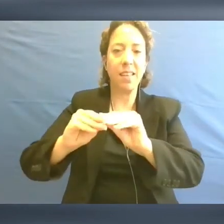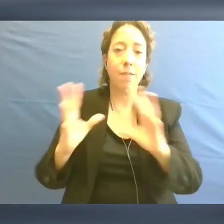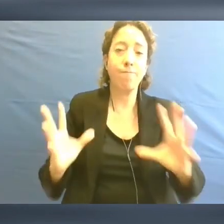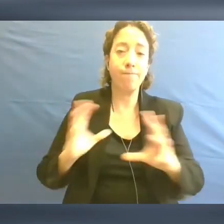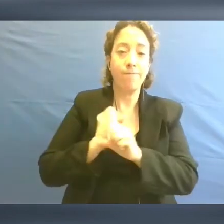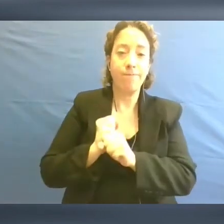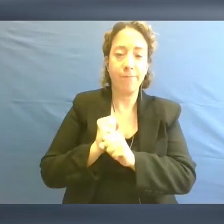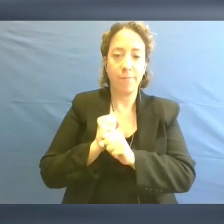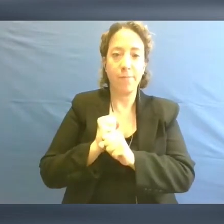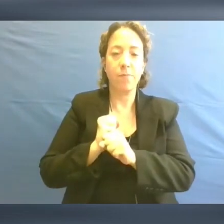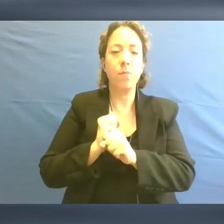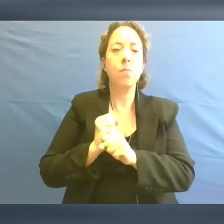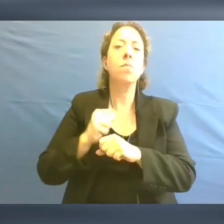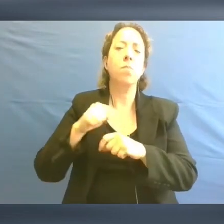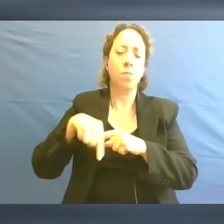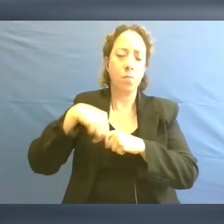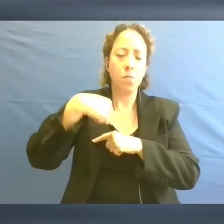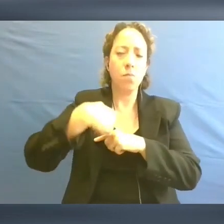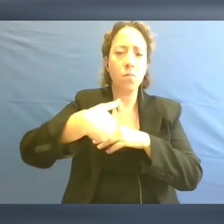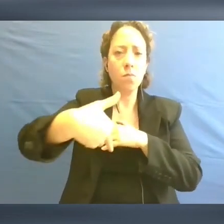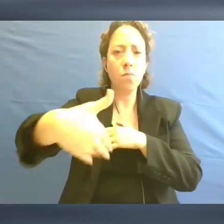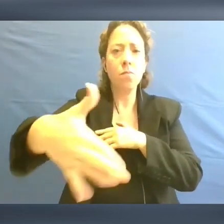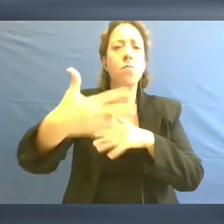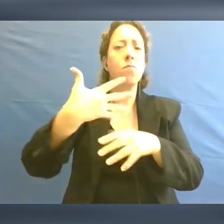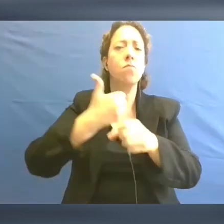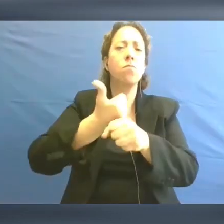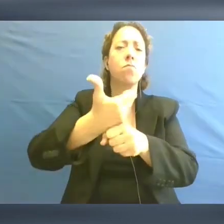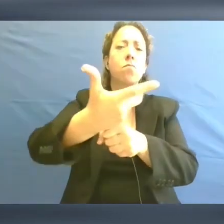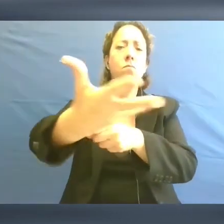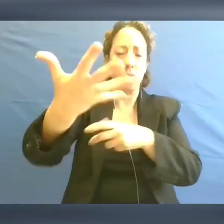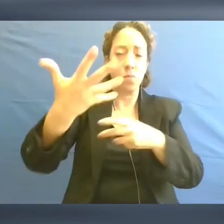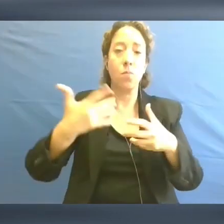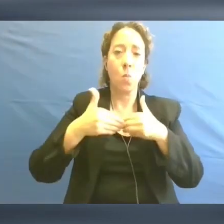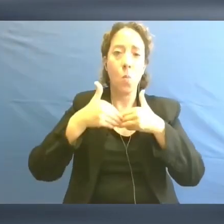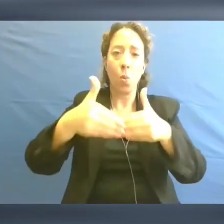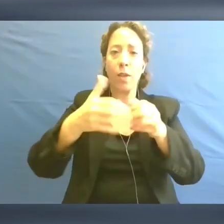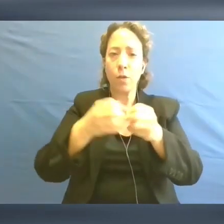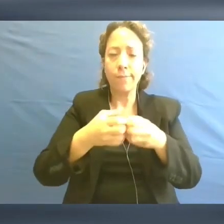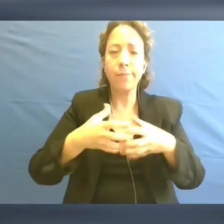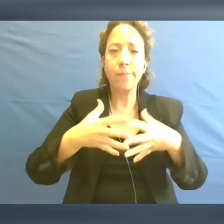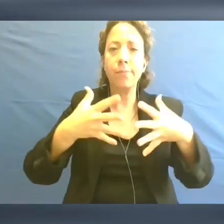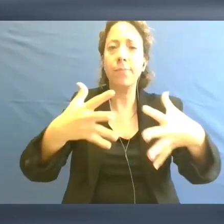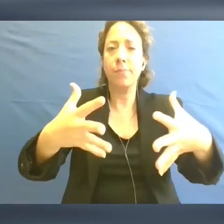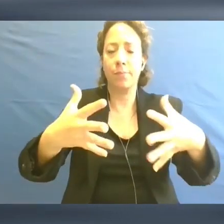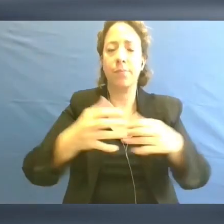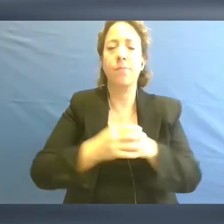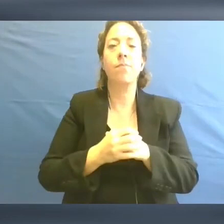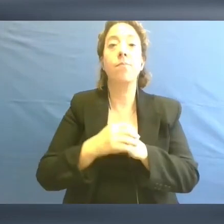va continuer à développer dans les années futures. Et bien entendu, je